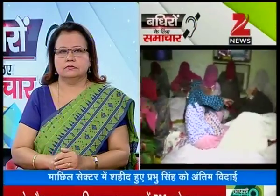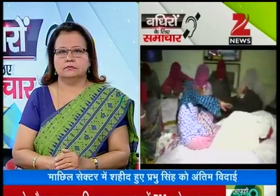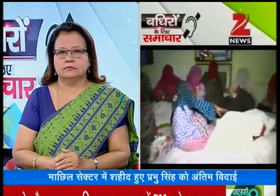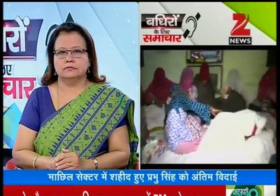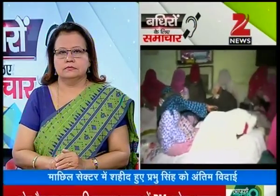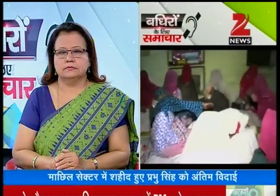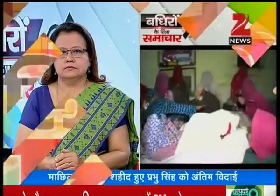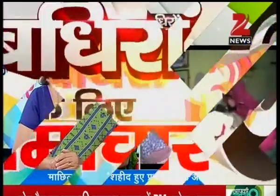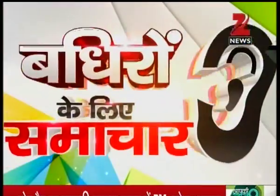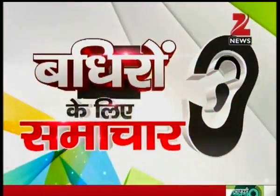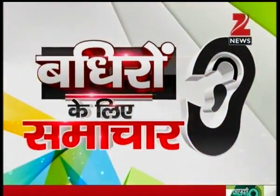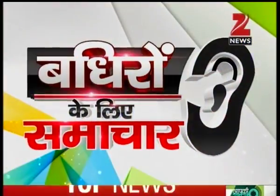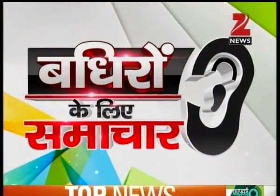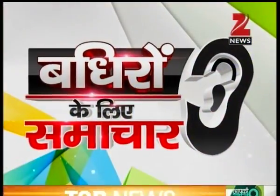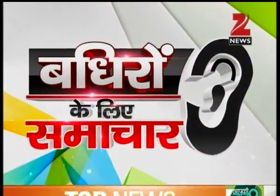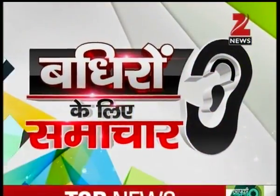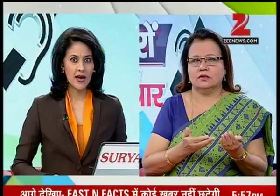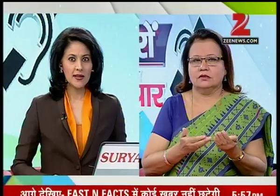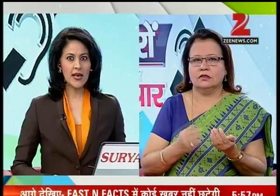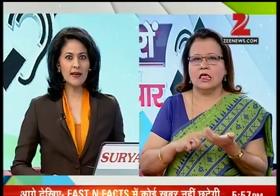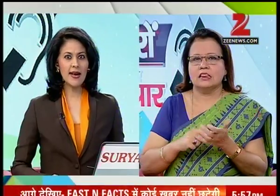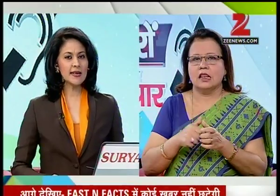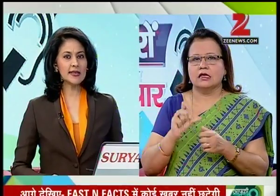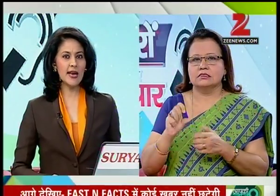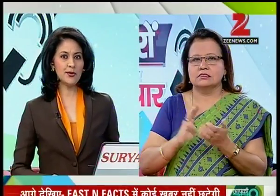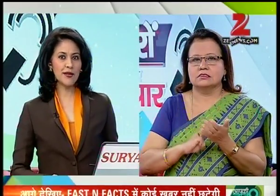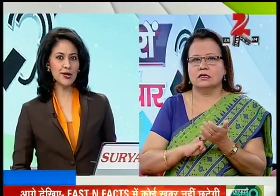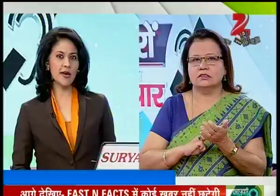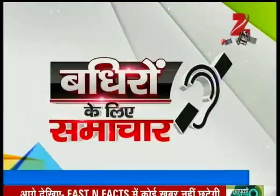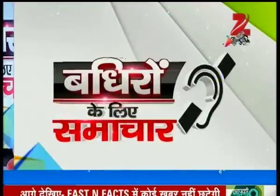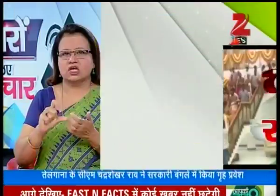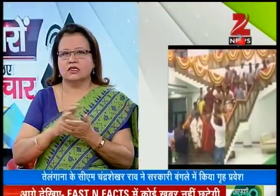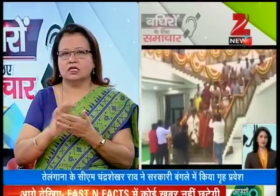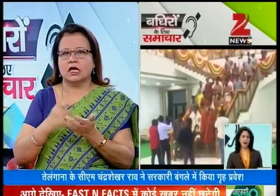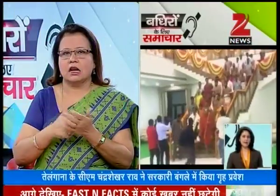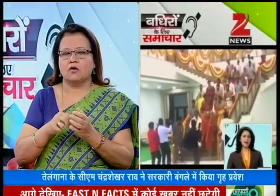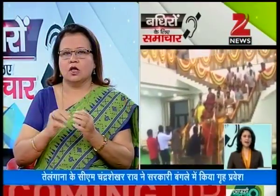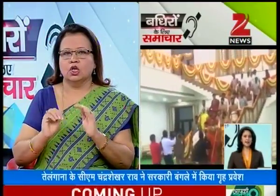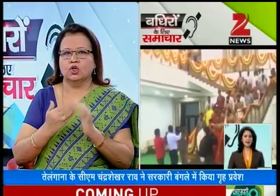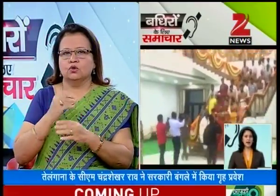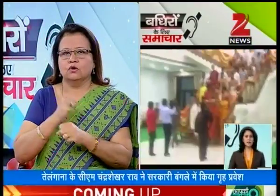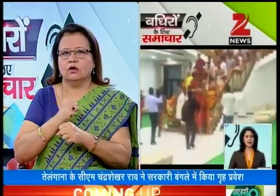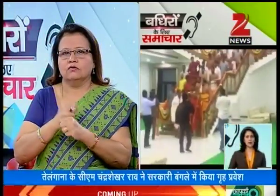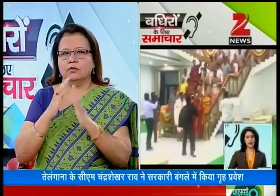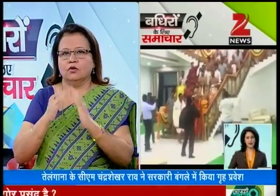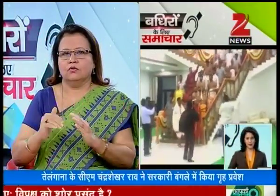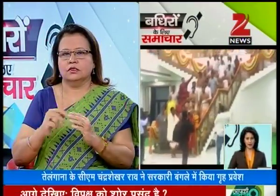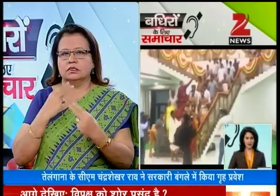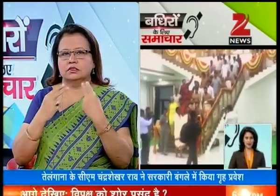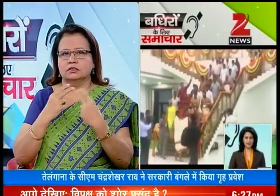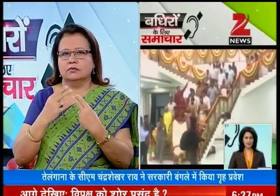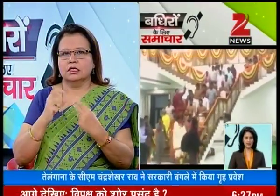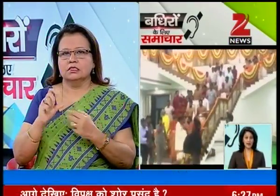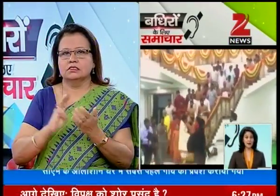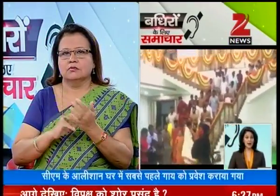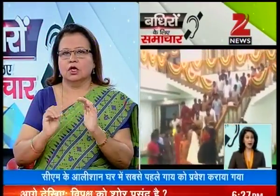हुए थे तेलंगाना के सीएम चंद्र चंद्रशेखर राव अपने नए सरकारी बंगले को लेकर चर्चा